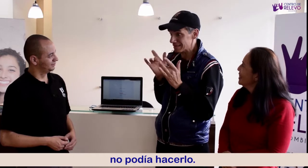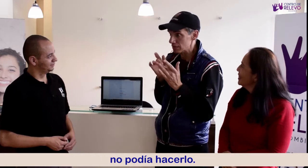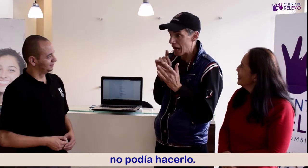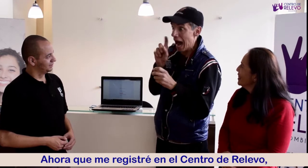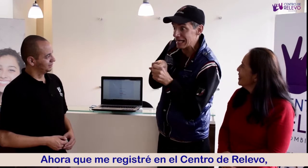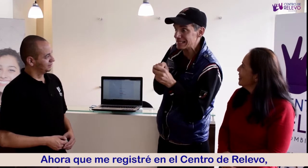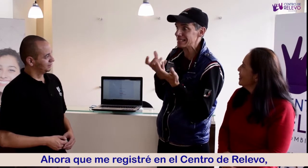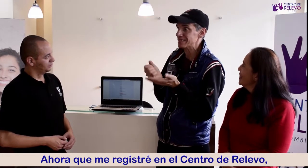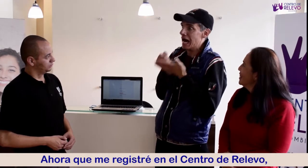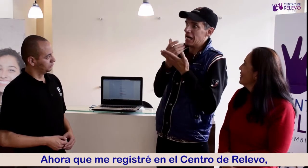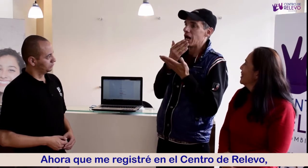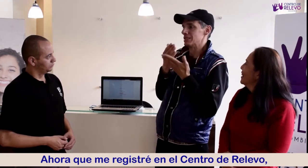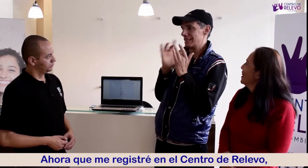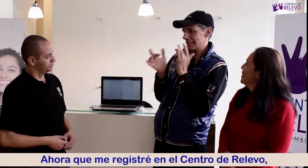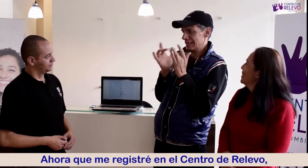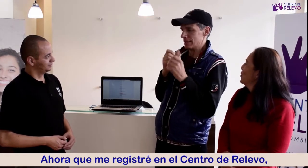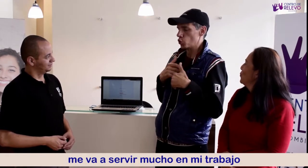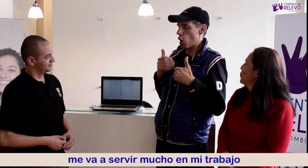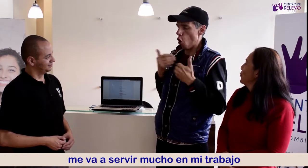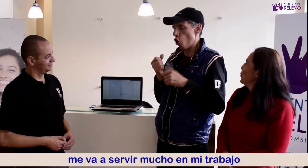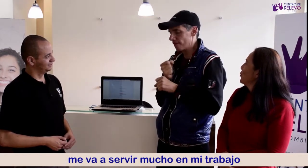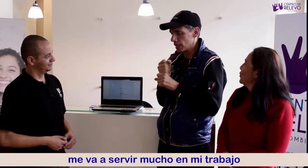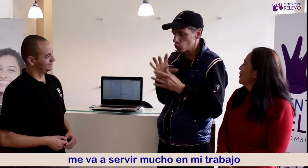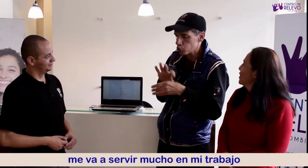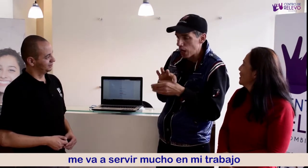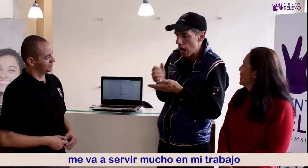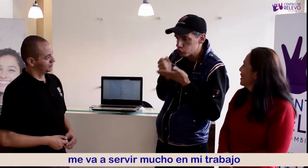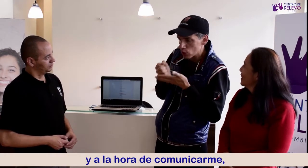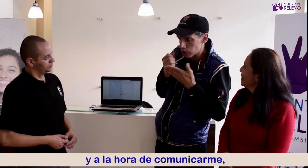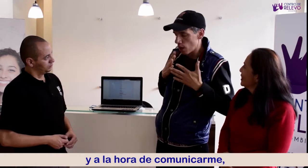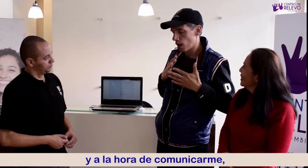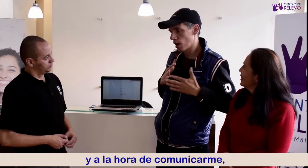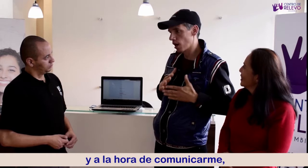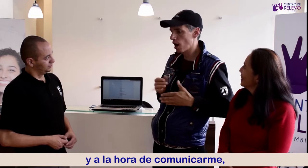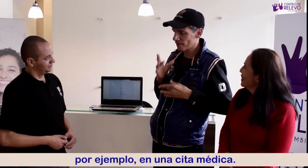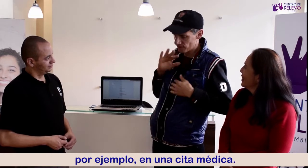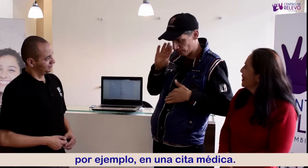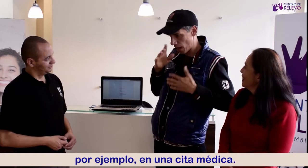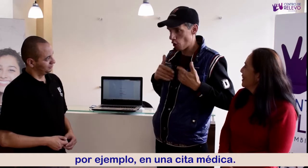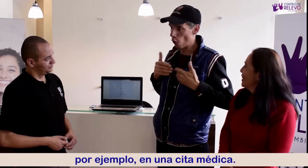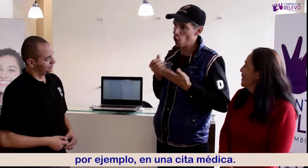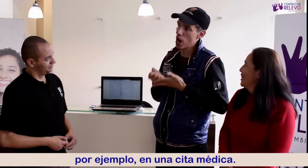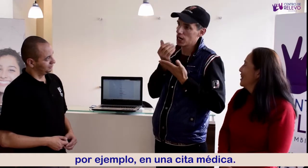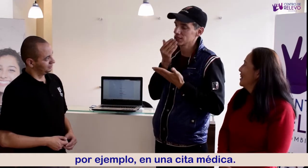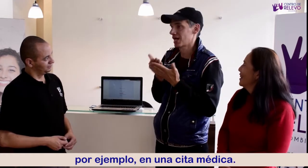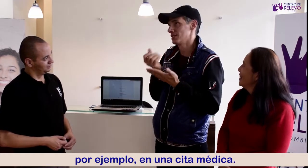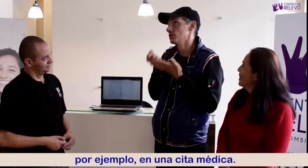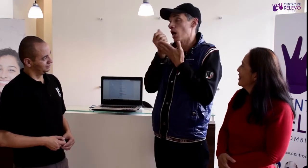hacerlo. Ahora que me registré en el centro de relevo, me va a servir mucho en mi trabajo y a la hora de comunicarme, por ejemplo, en una cita médica.